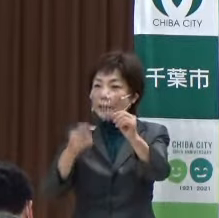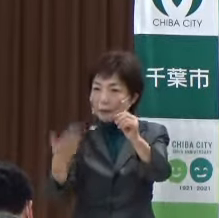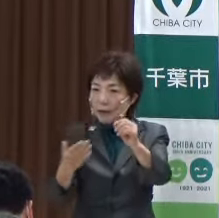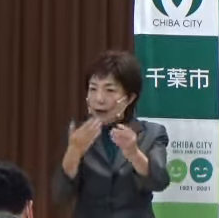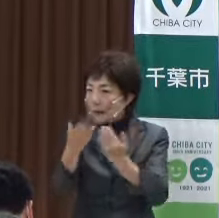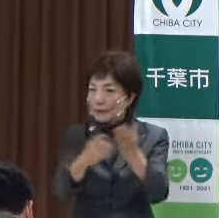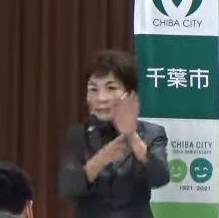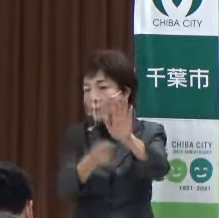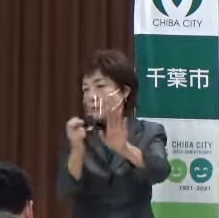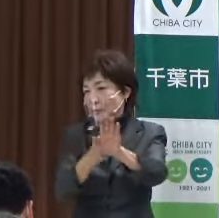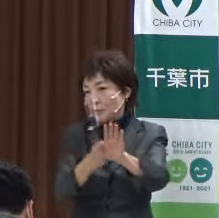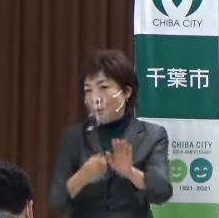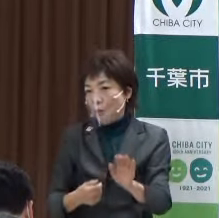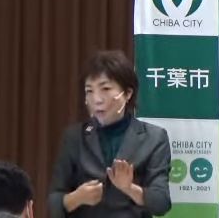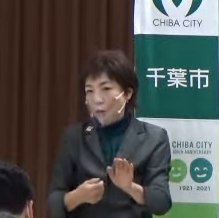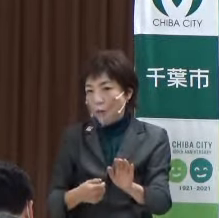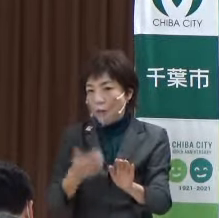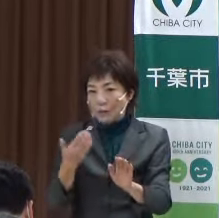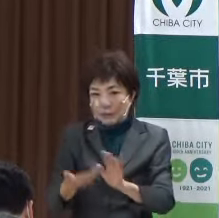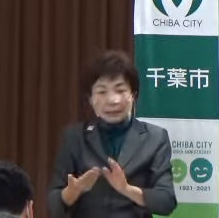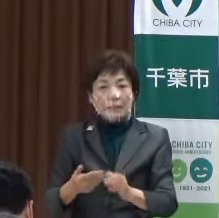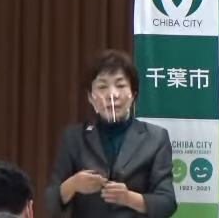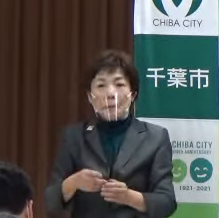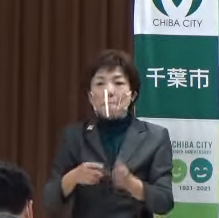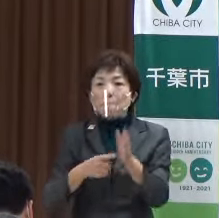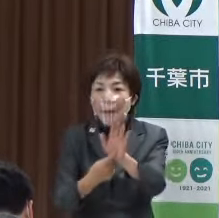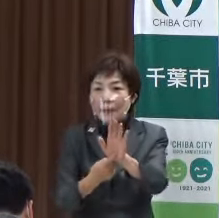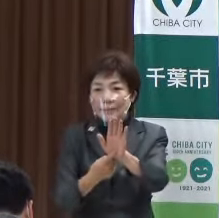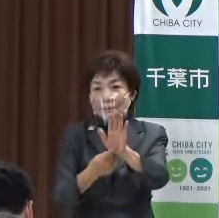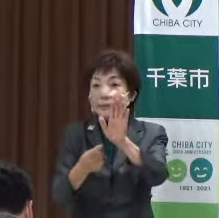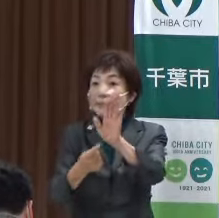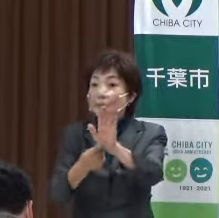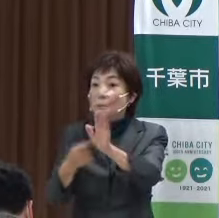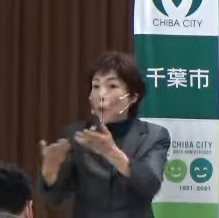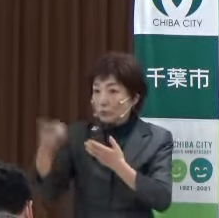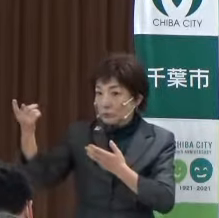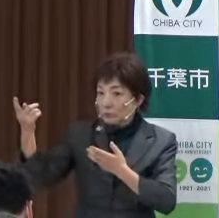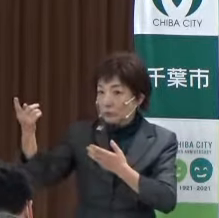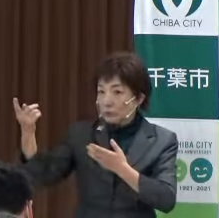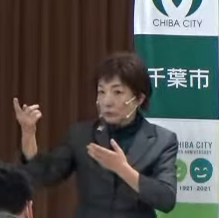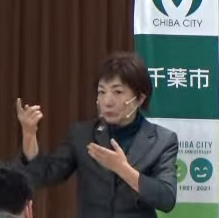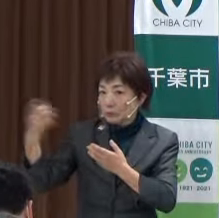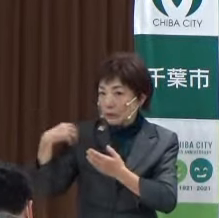目標とするものをしっかり明示をしていただいて、